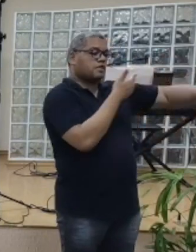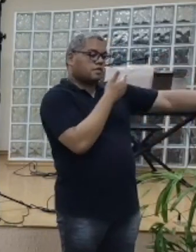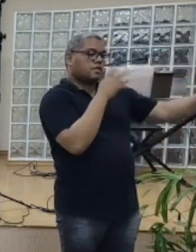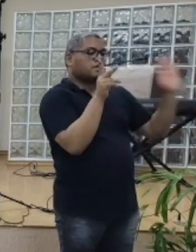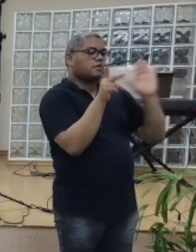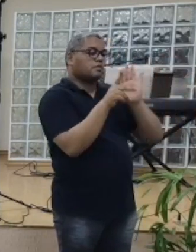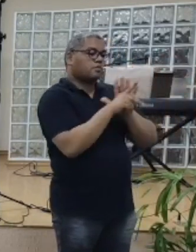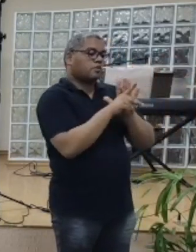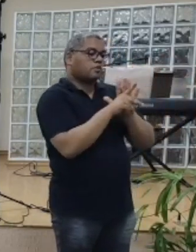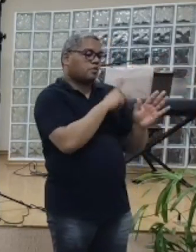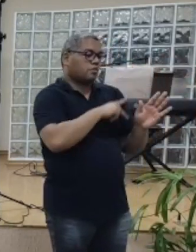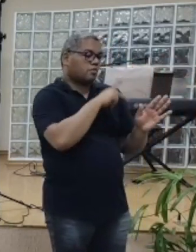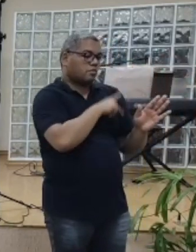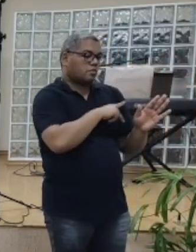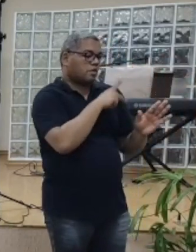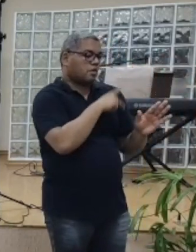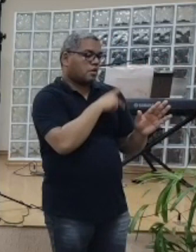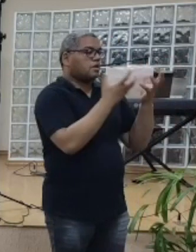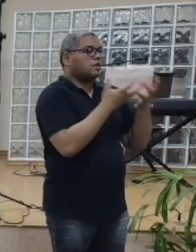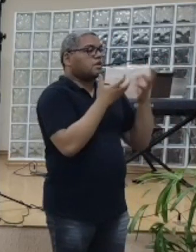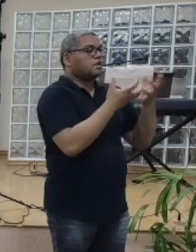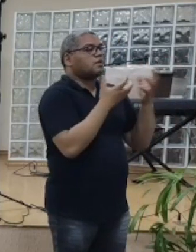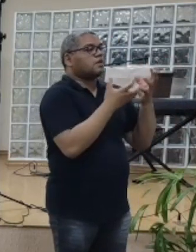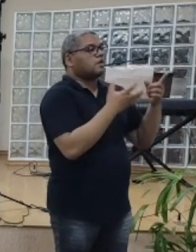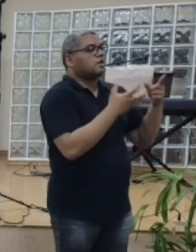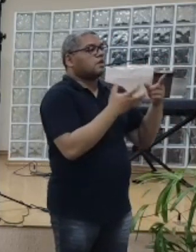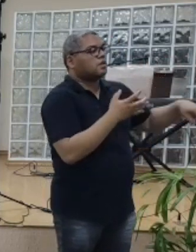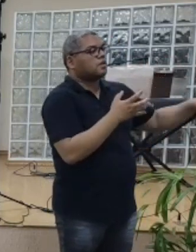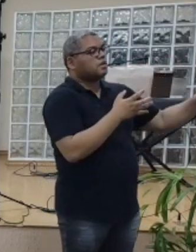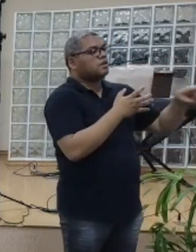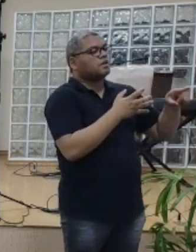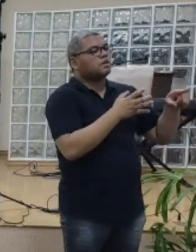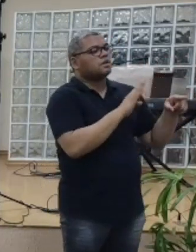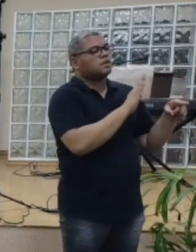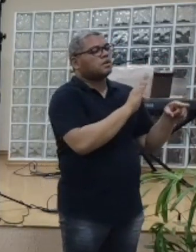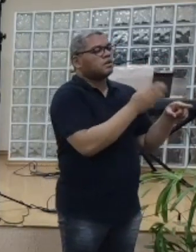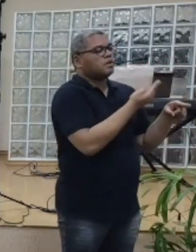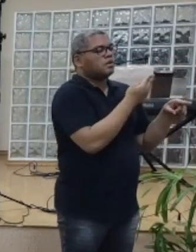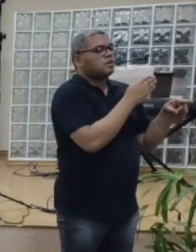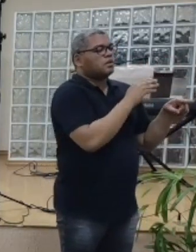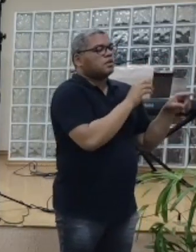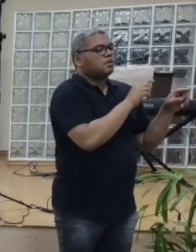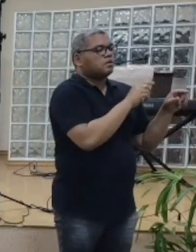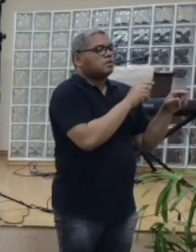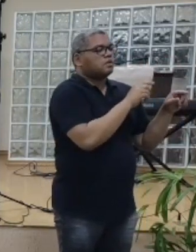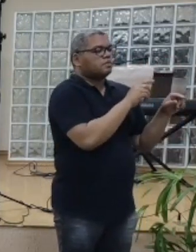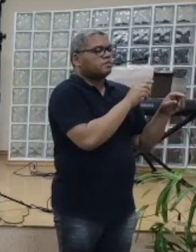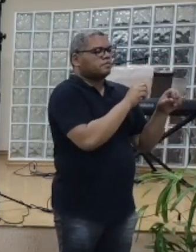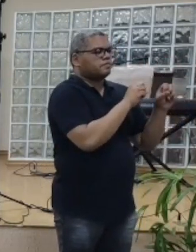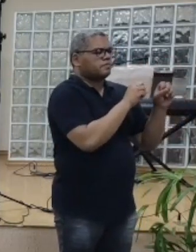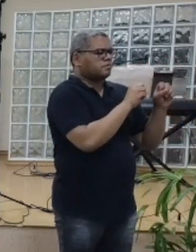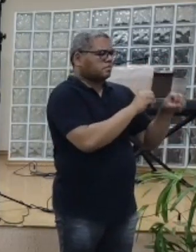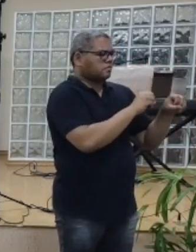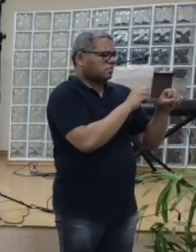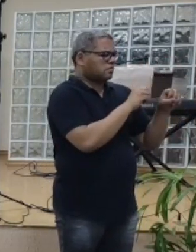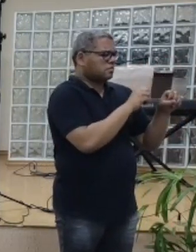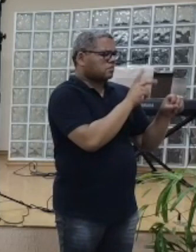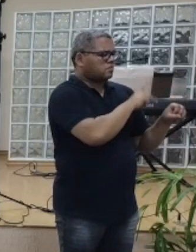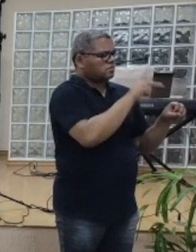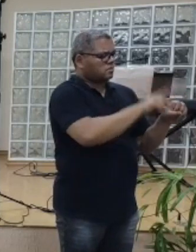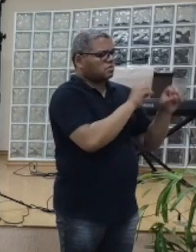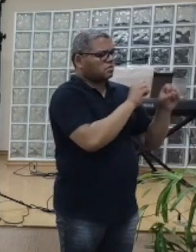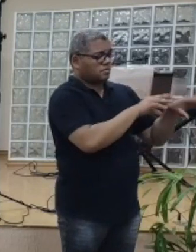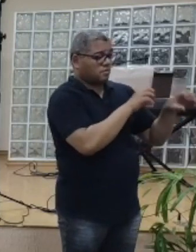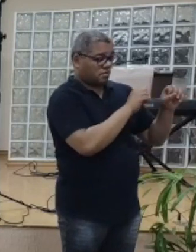verdadeira mensagem. Aqueles falsos mestres querem que os crentes sejam afastados de Paulo, da verdade